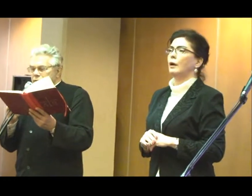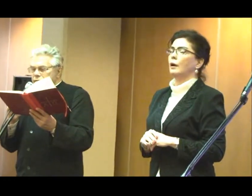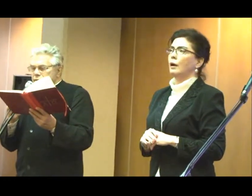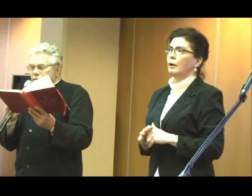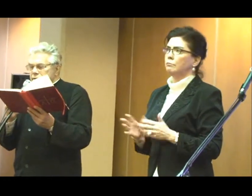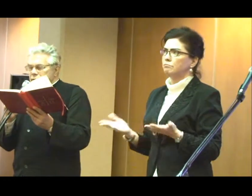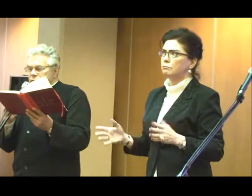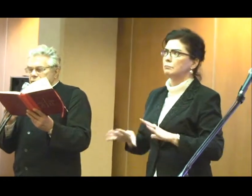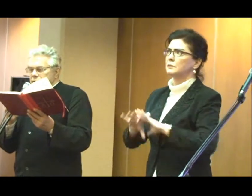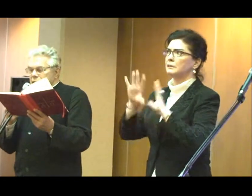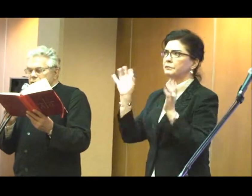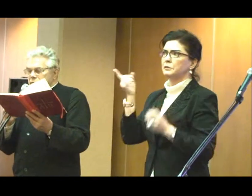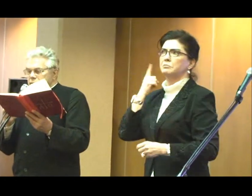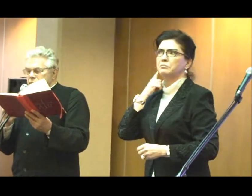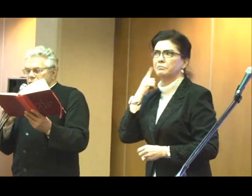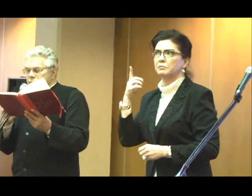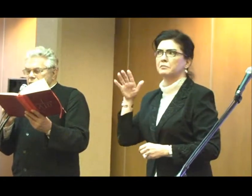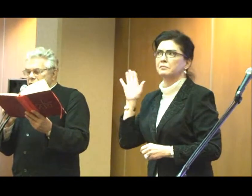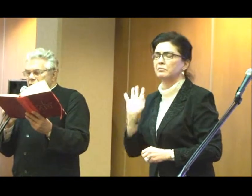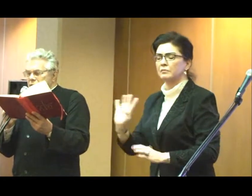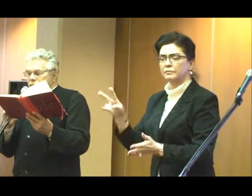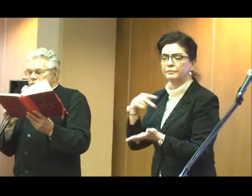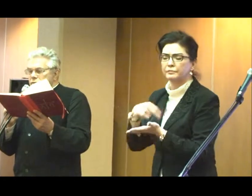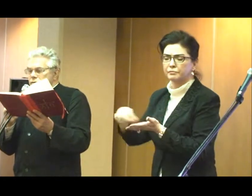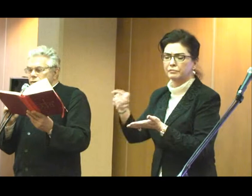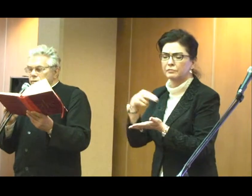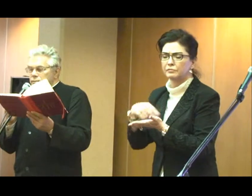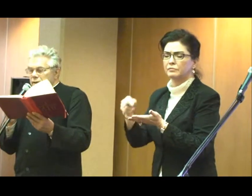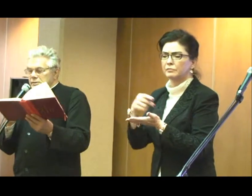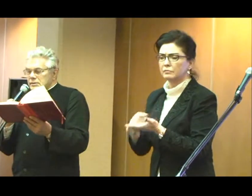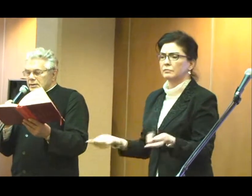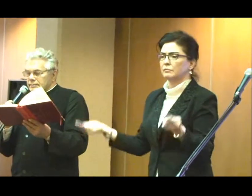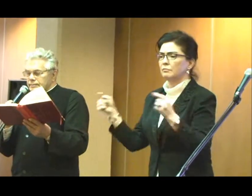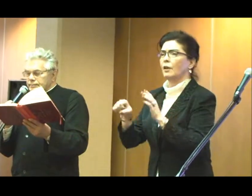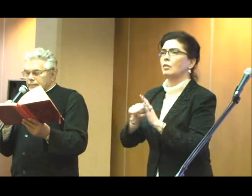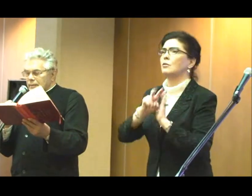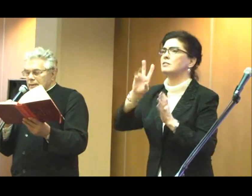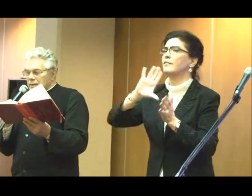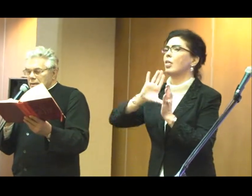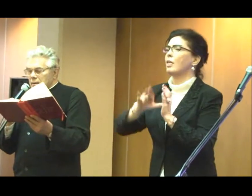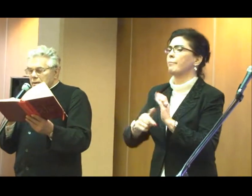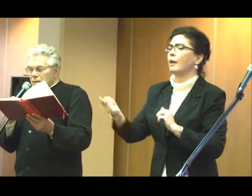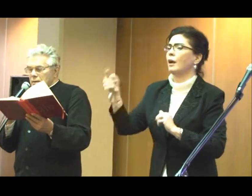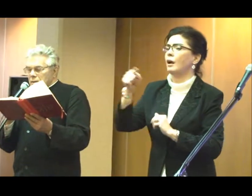Wybierali się więc wszyscy, aby się dać zapisać każdy do swojego miasta.